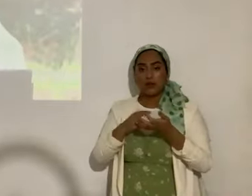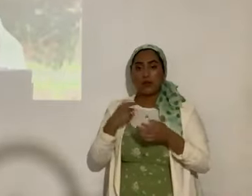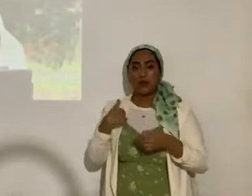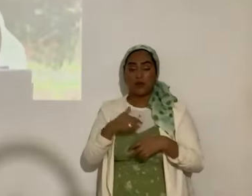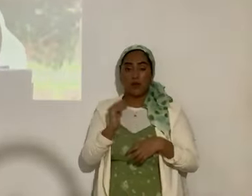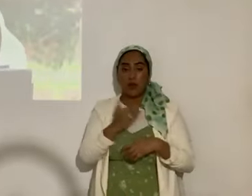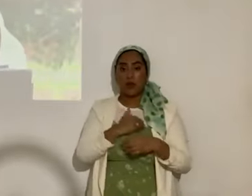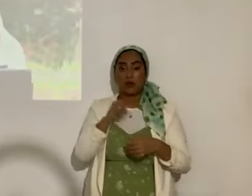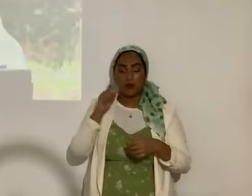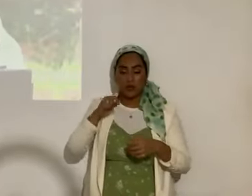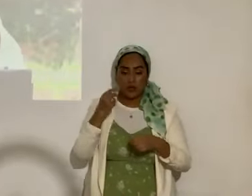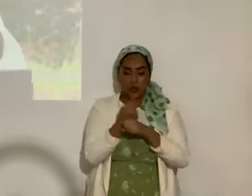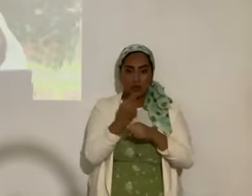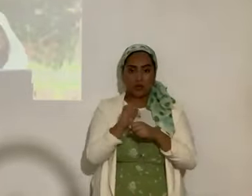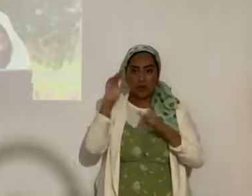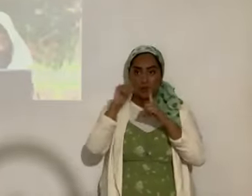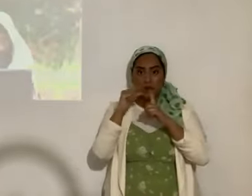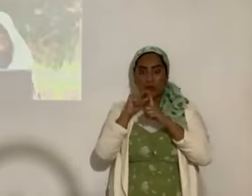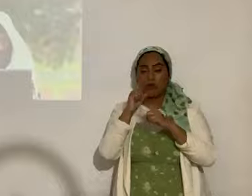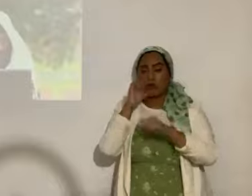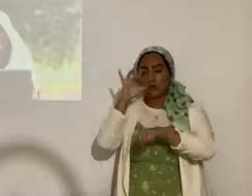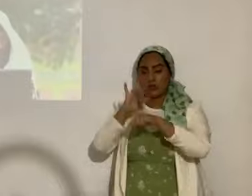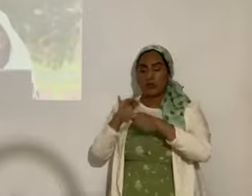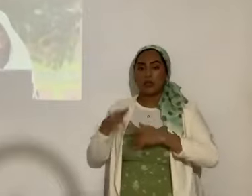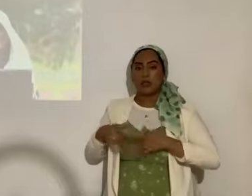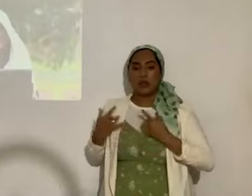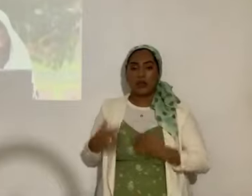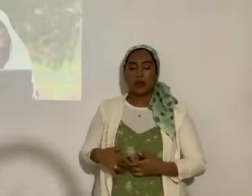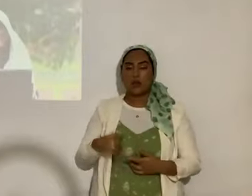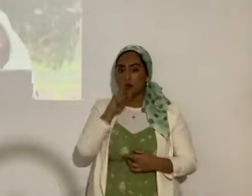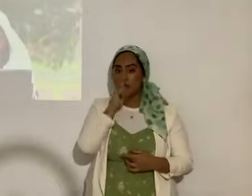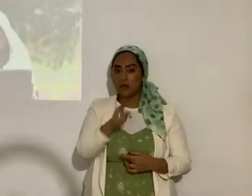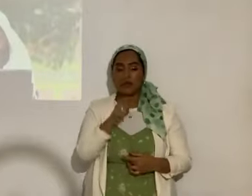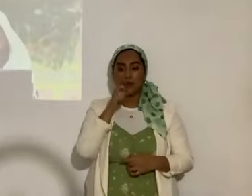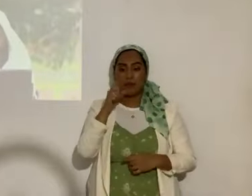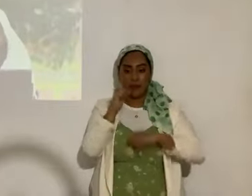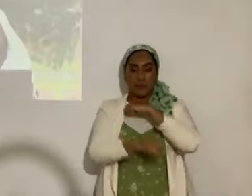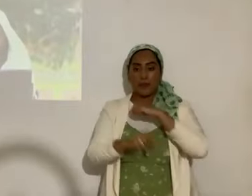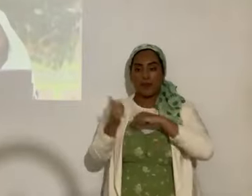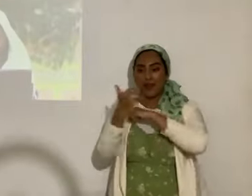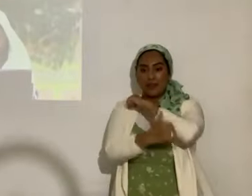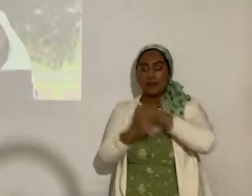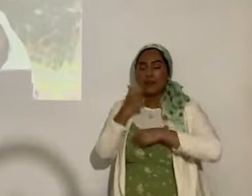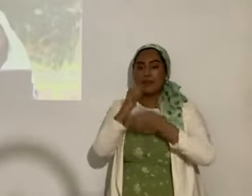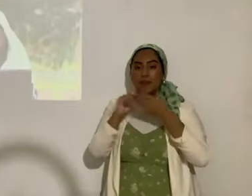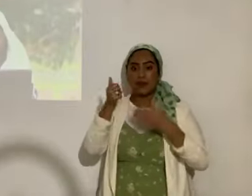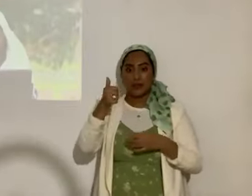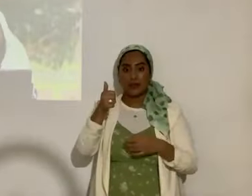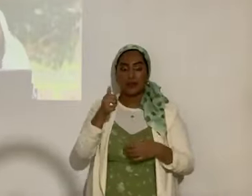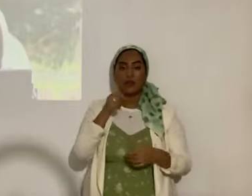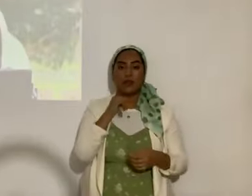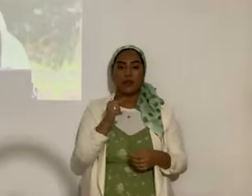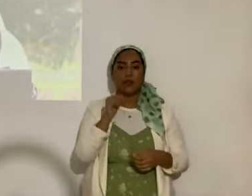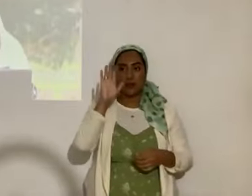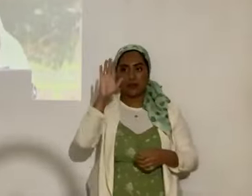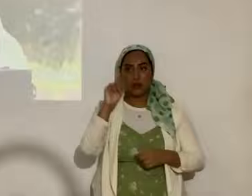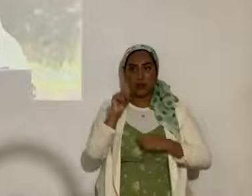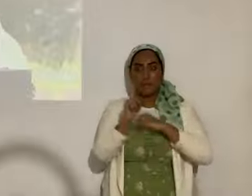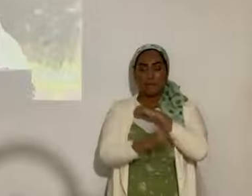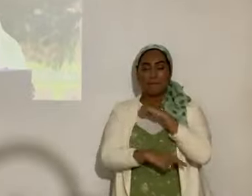nuestras funciones dar a conocer la palabra pero el que toca el corazón Sí el que castiga a las naciones dice el verso diez él